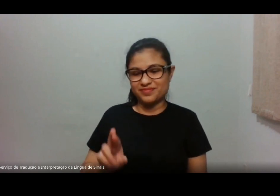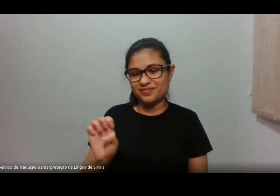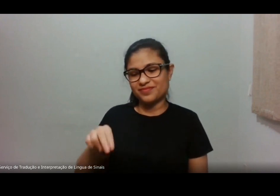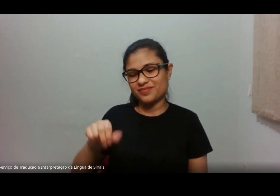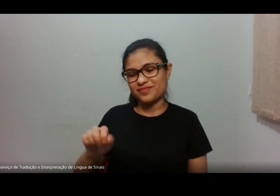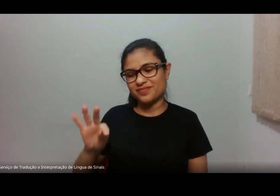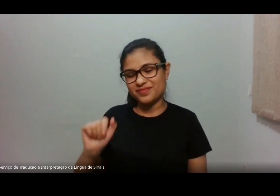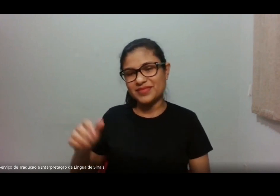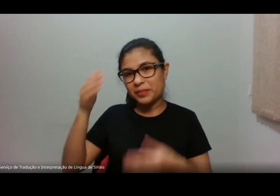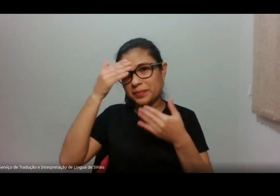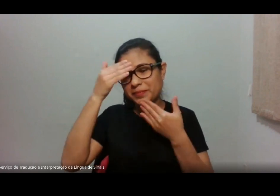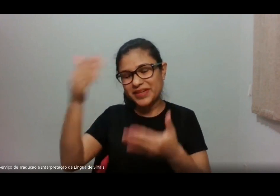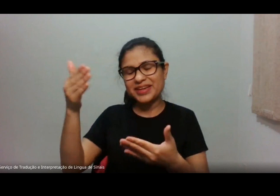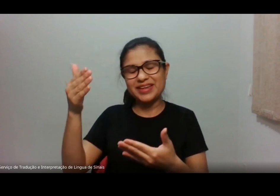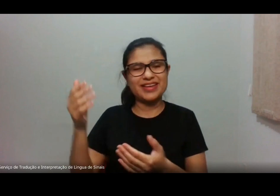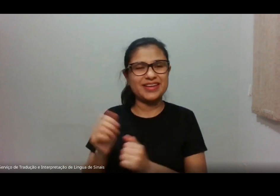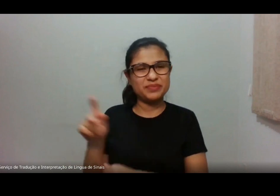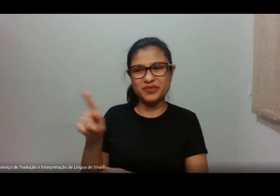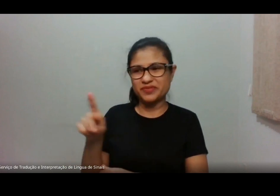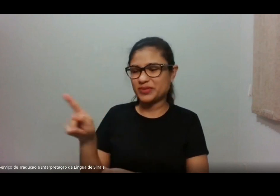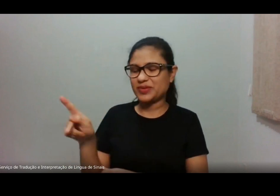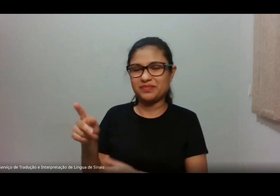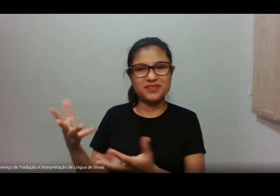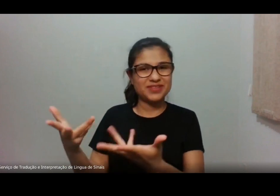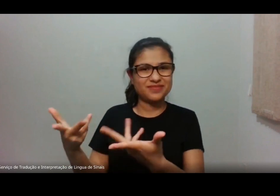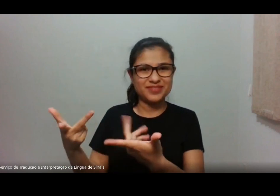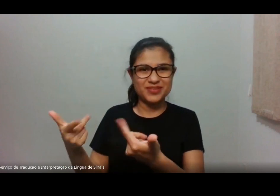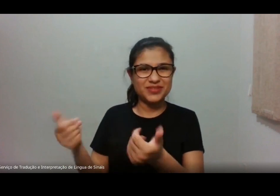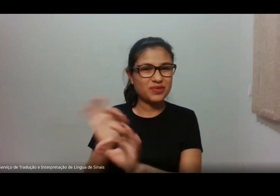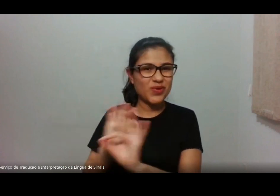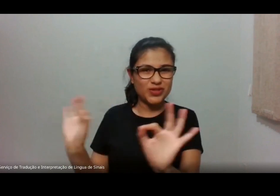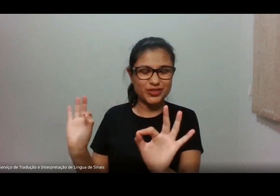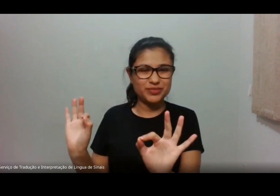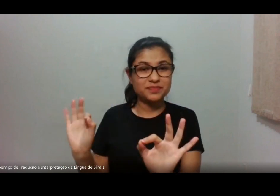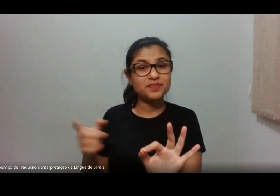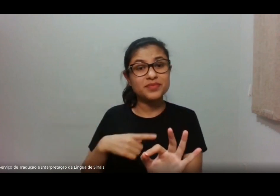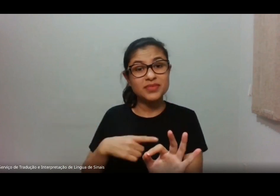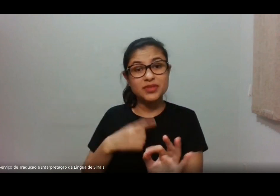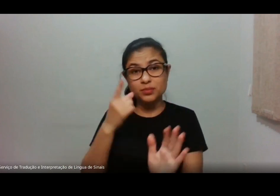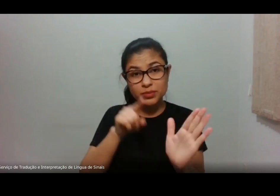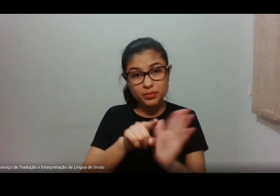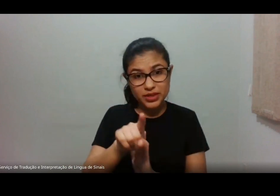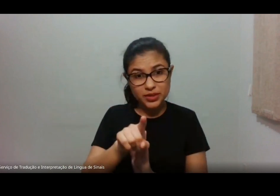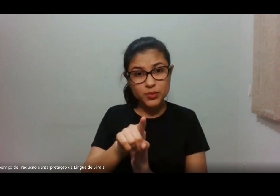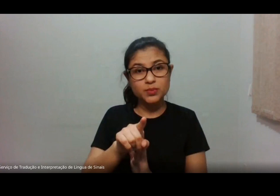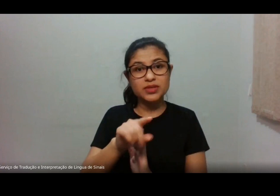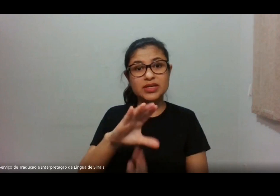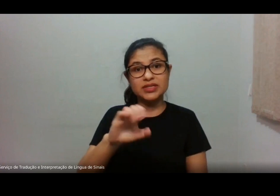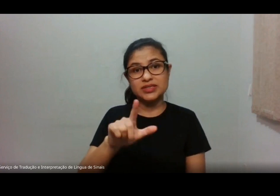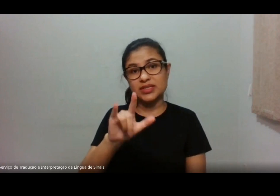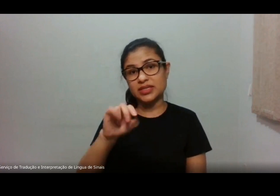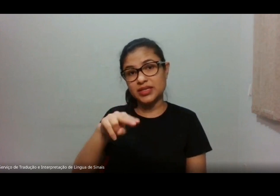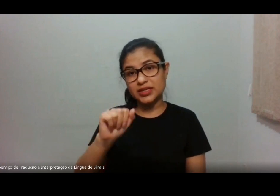Obrigada, professora. Foi ótimo, ótimo mesmo. Obrigada. E a gente tem, por enquanto, uma pergunta da